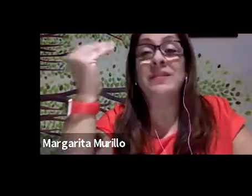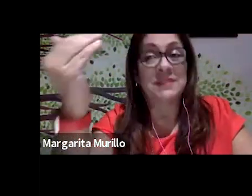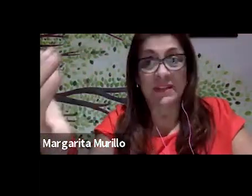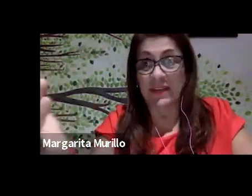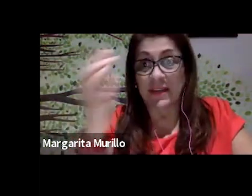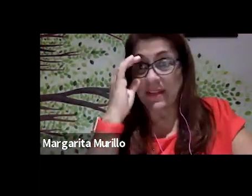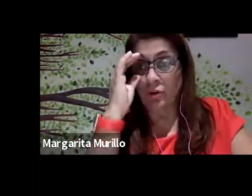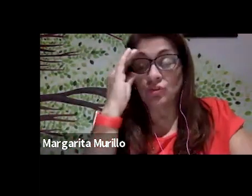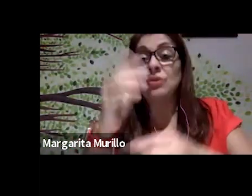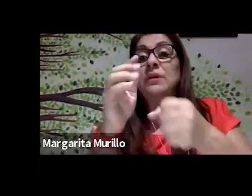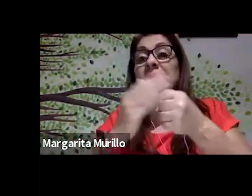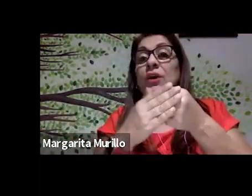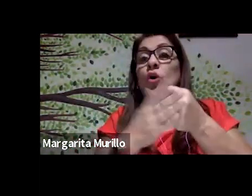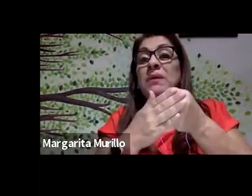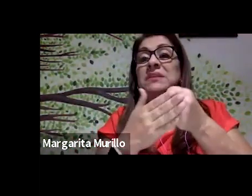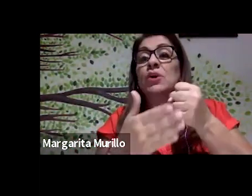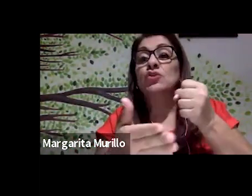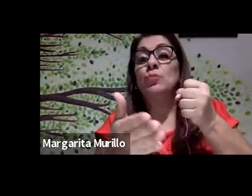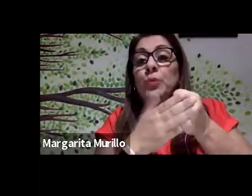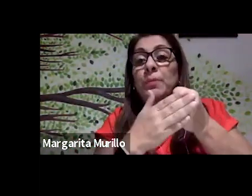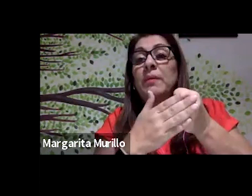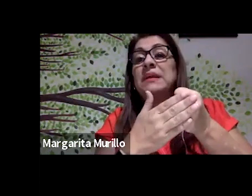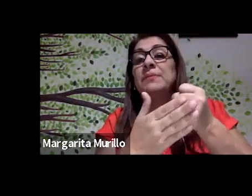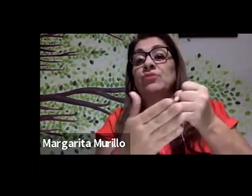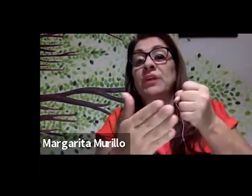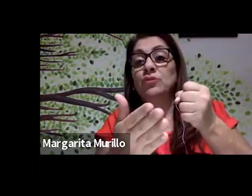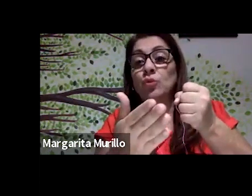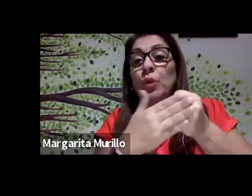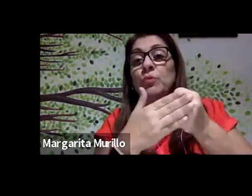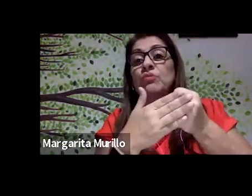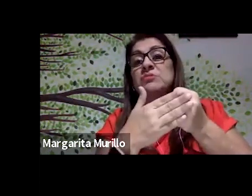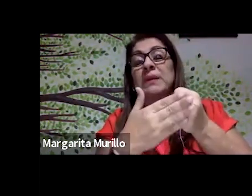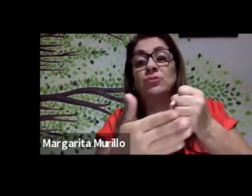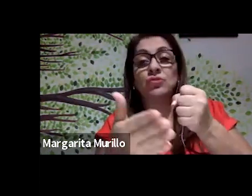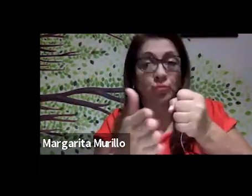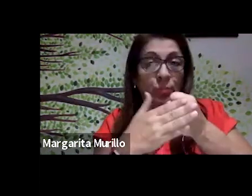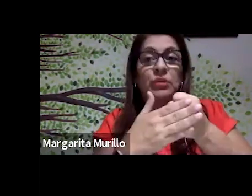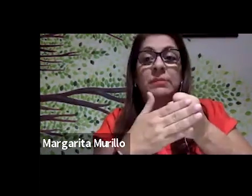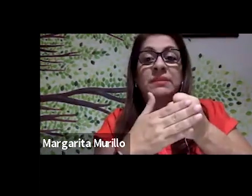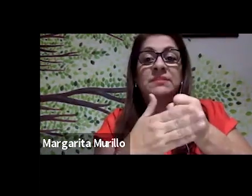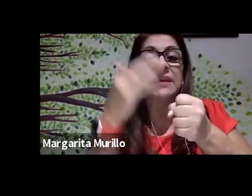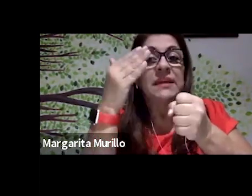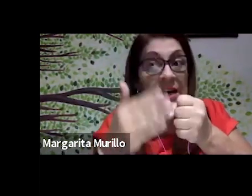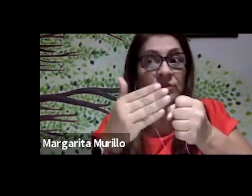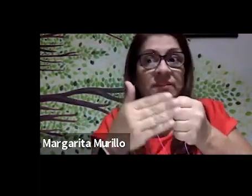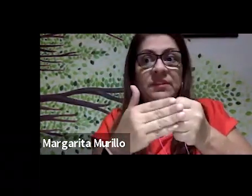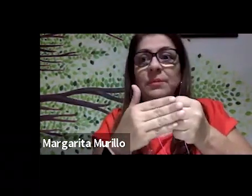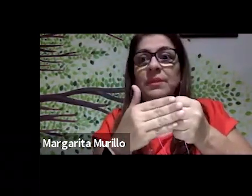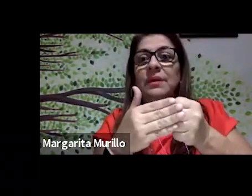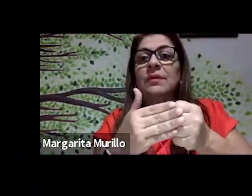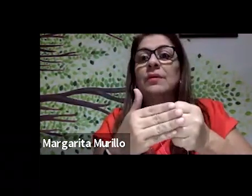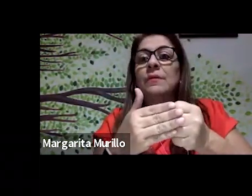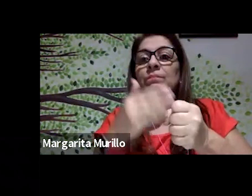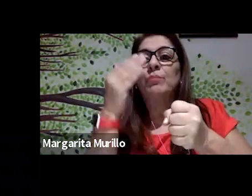no puede ser tan generoso que te comas tu propia valía personal tu respeto y tus propios límites Y eso